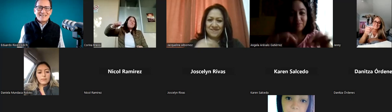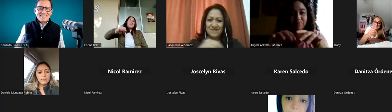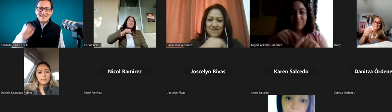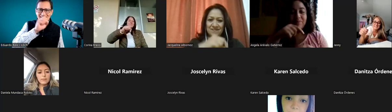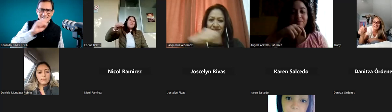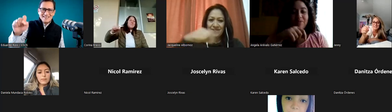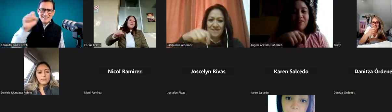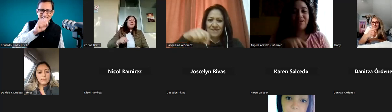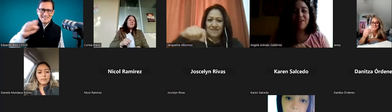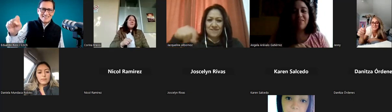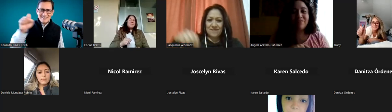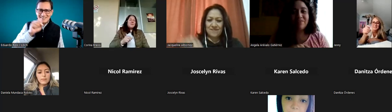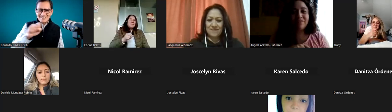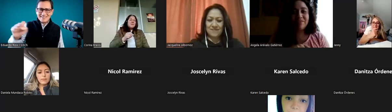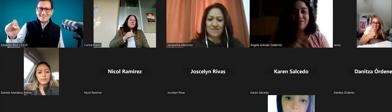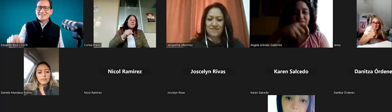Mover la